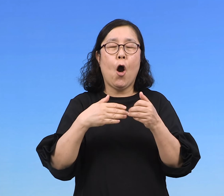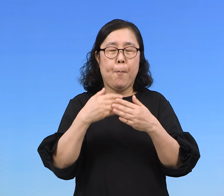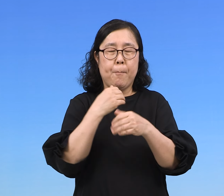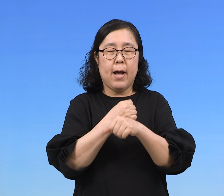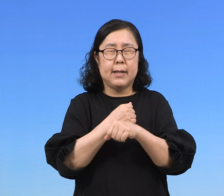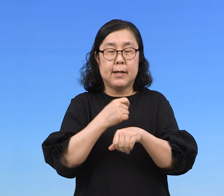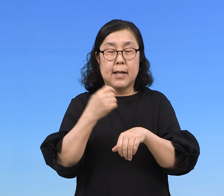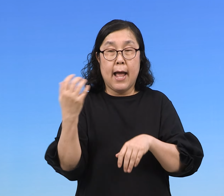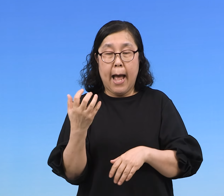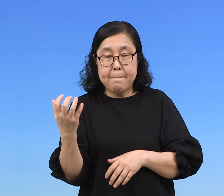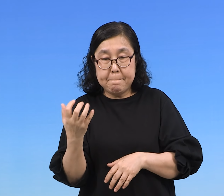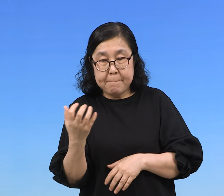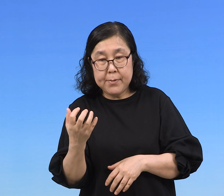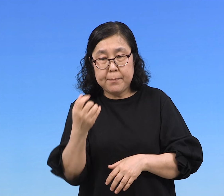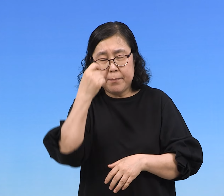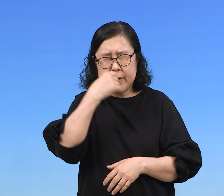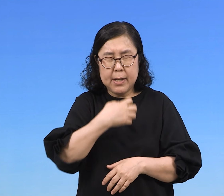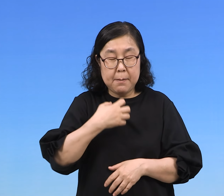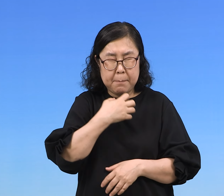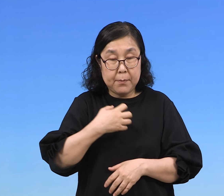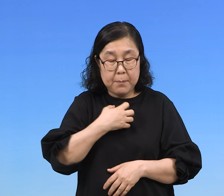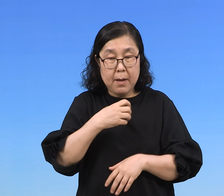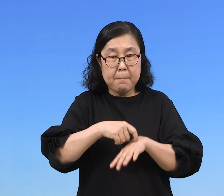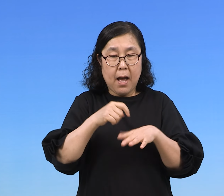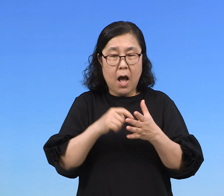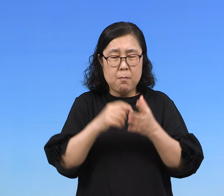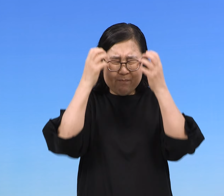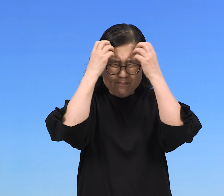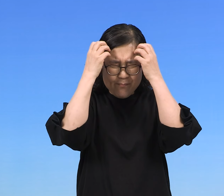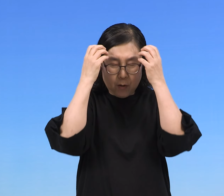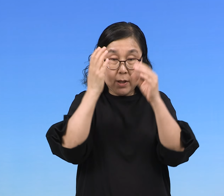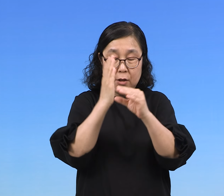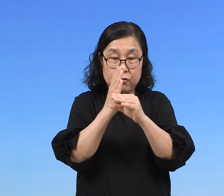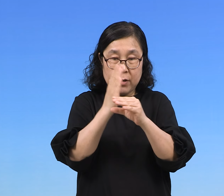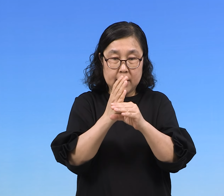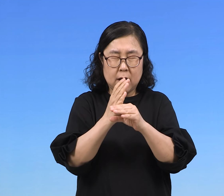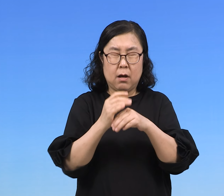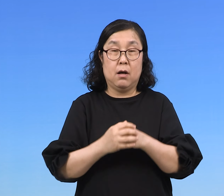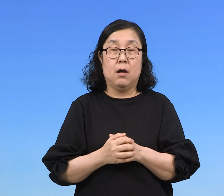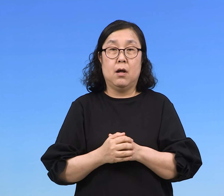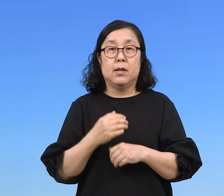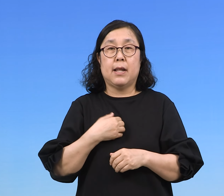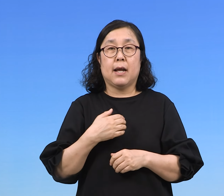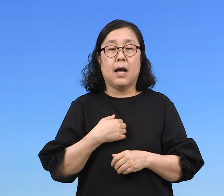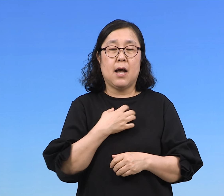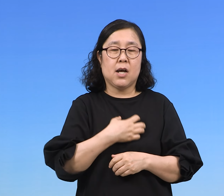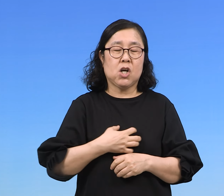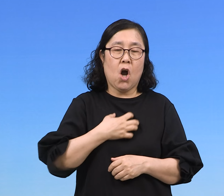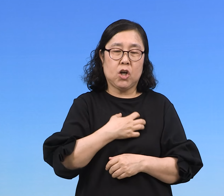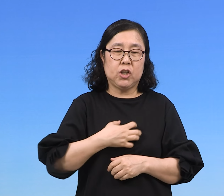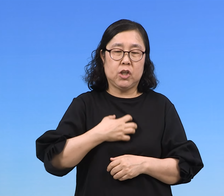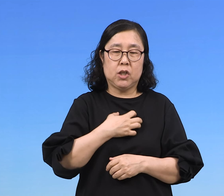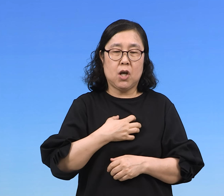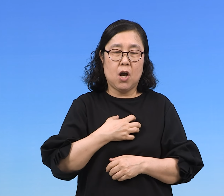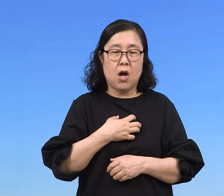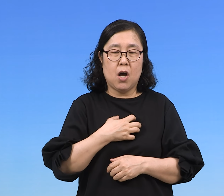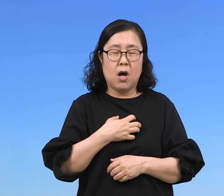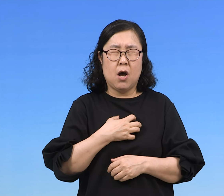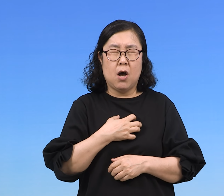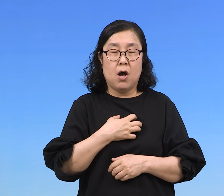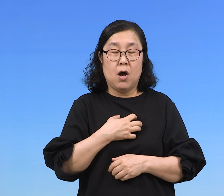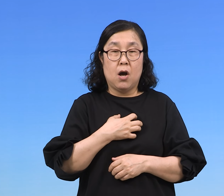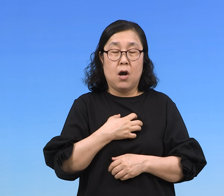있는 이 아픔이나 슬픔, 마음고생 중에서 상당수가 안 해도 되는, 안 겪어도